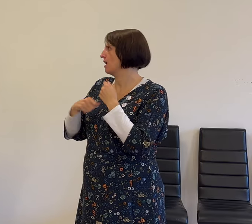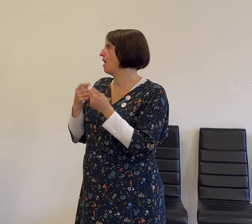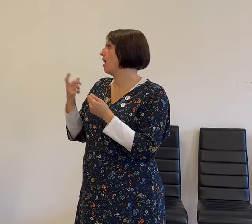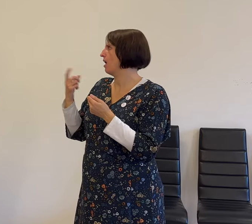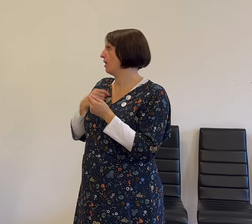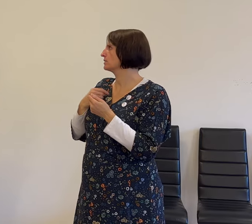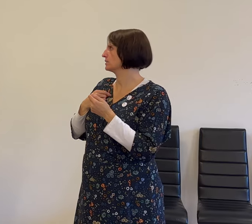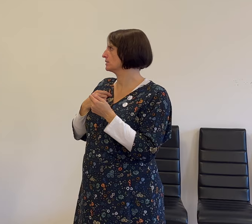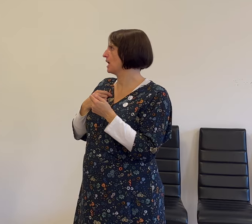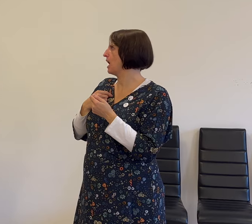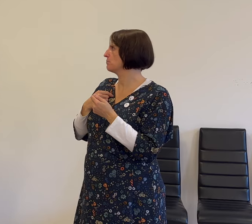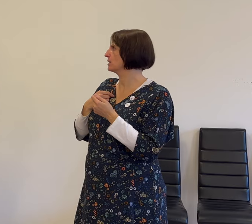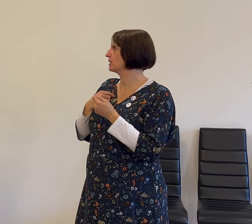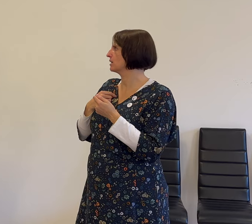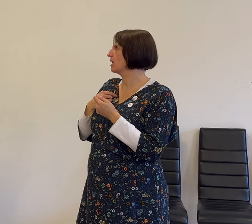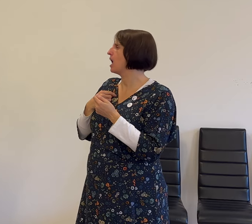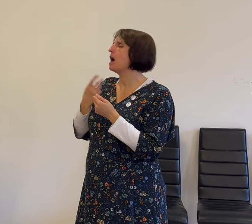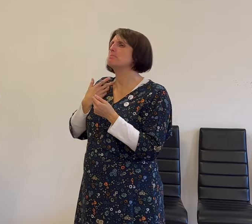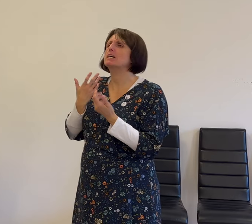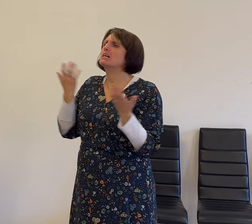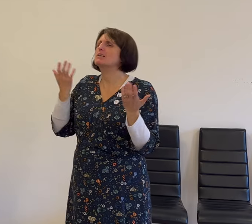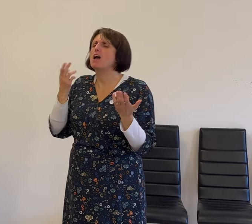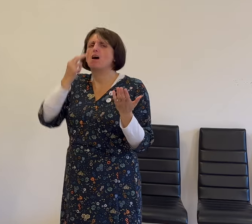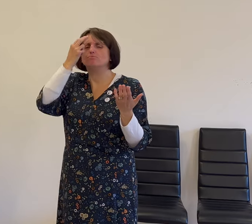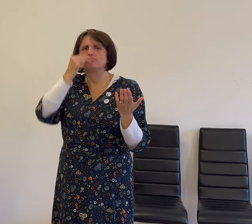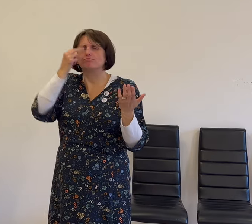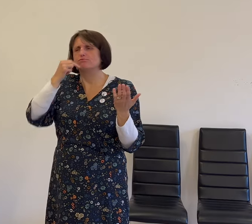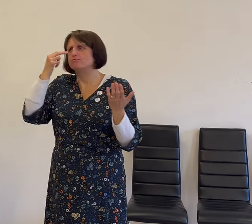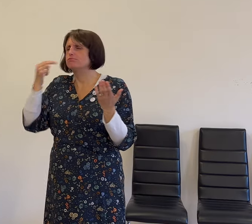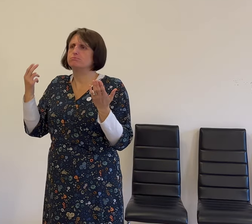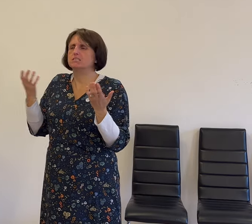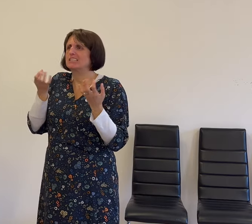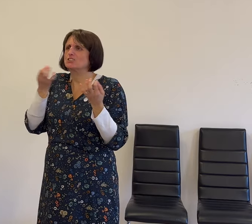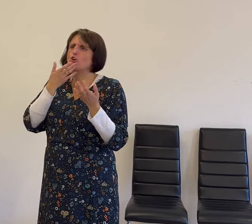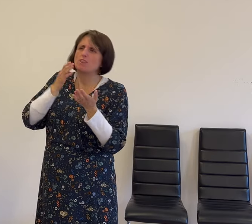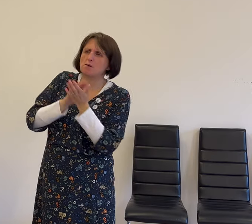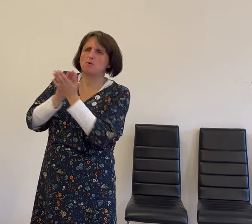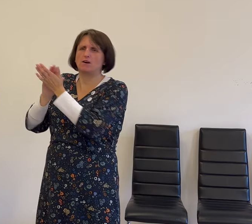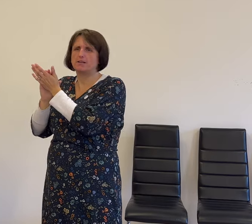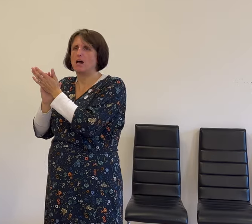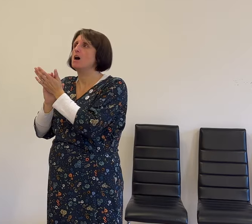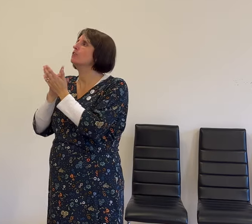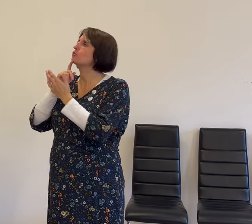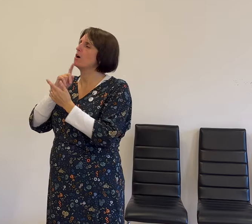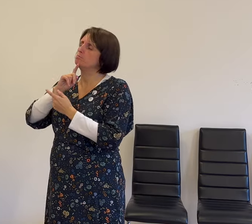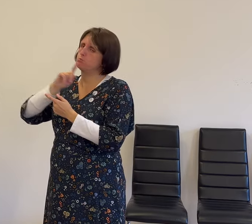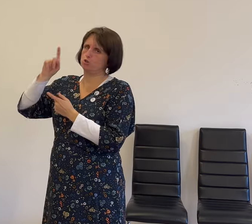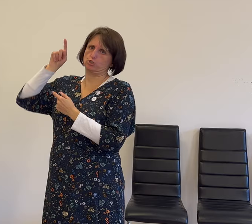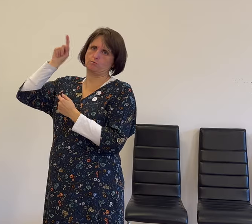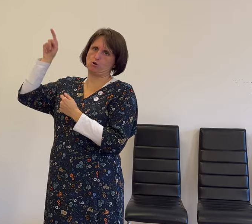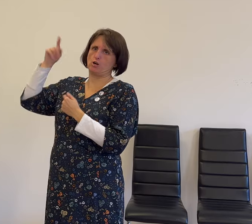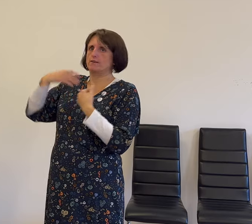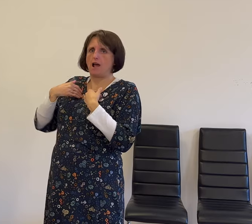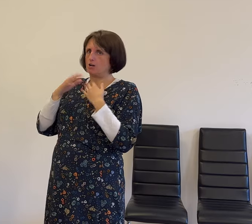nejde, tam, kde selháváme, tam, kde se nás zmocňuje strach, kde nevíme, co s tím.